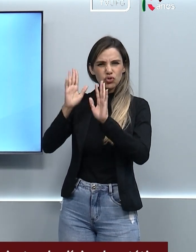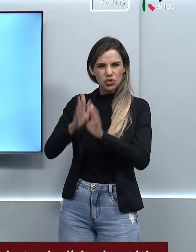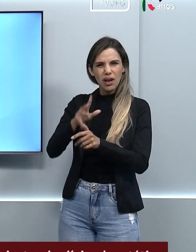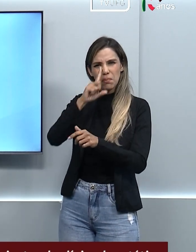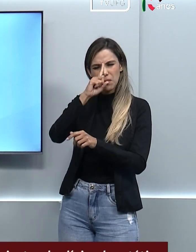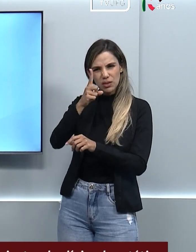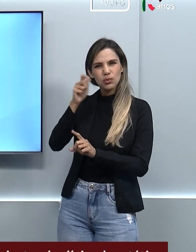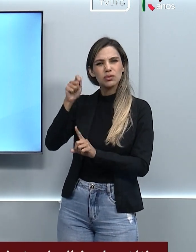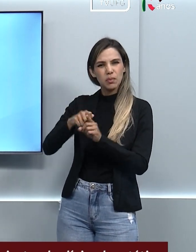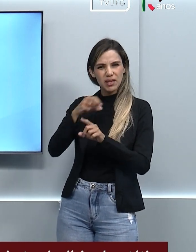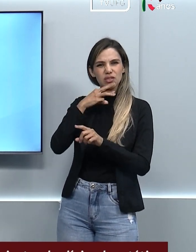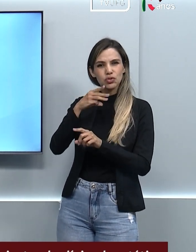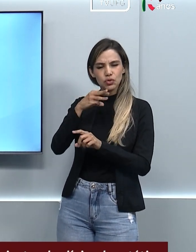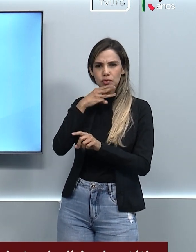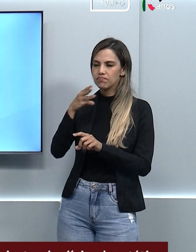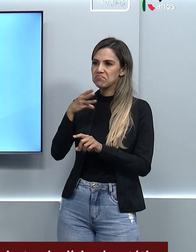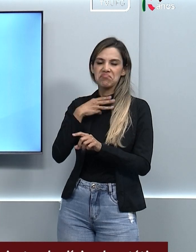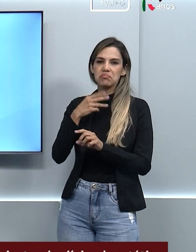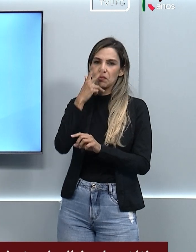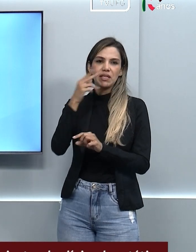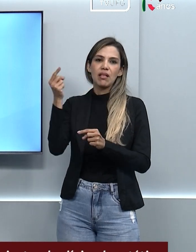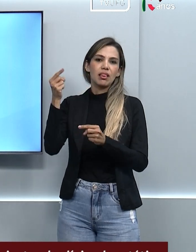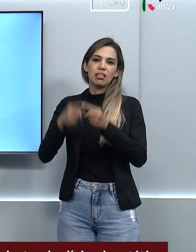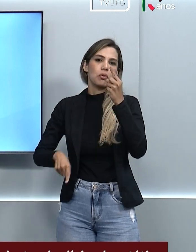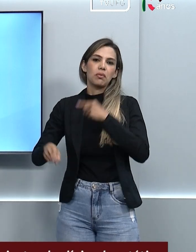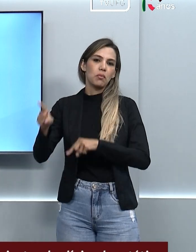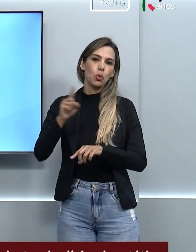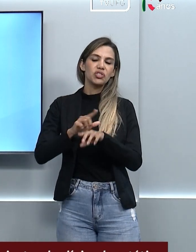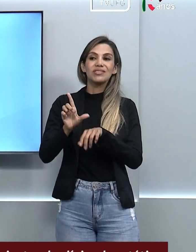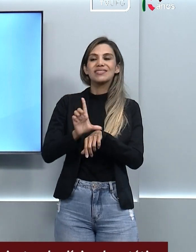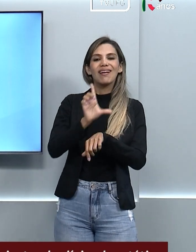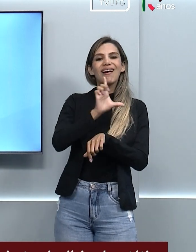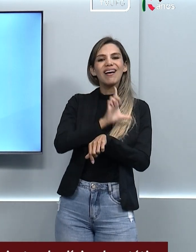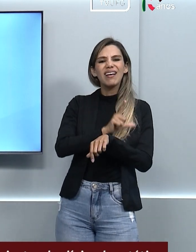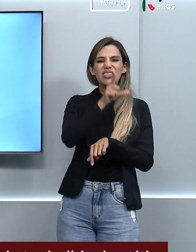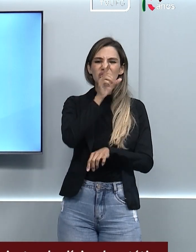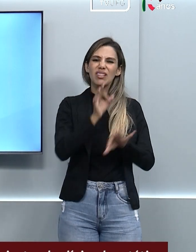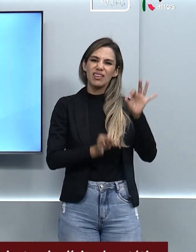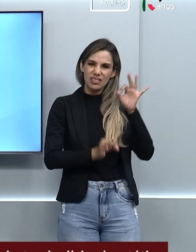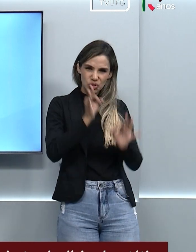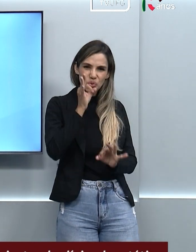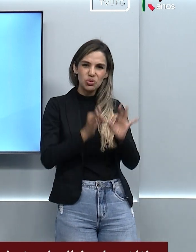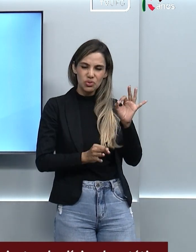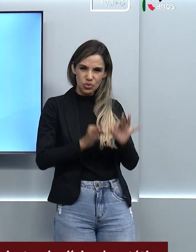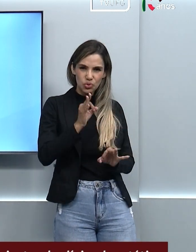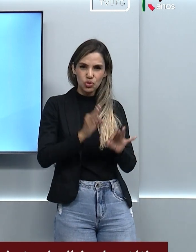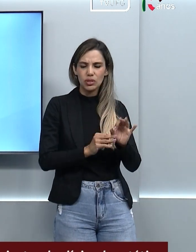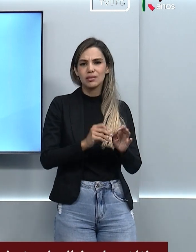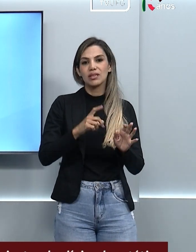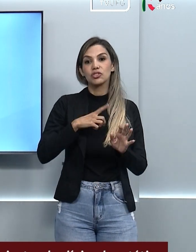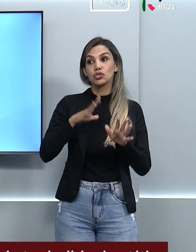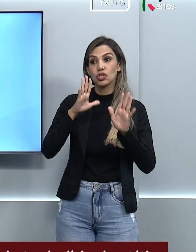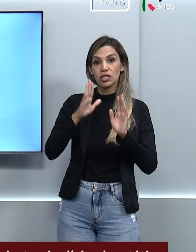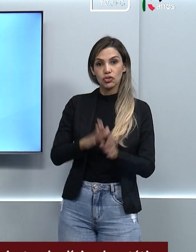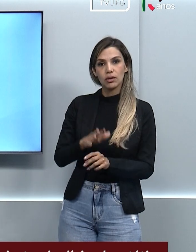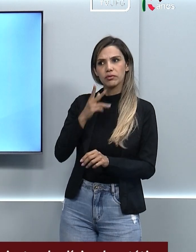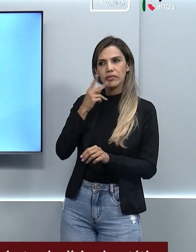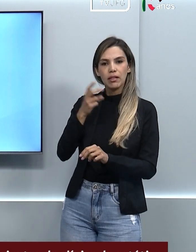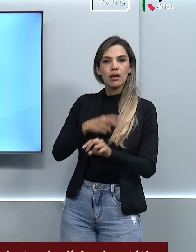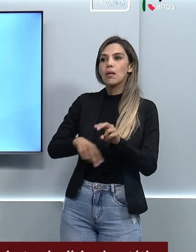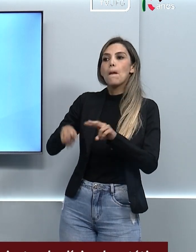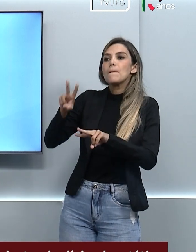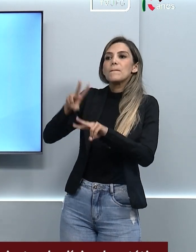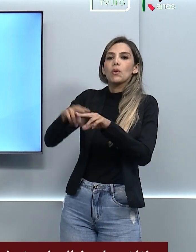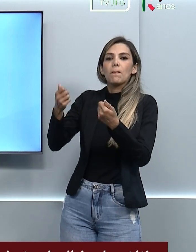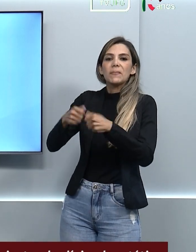ano contrariava a determinação anterior da própria corte, que havia substituído a detenção por